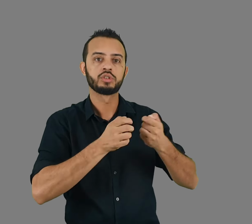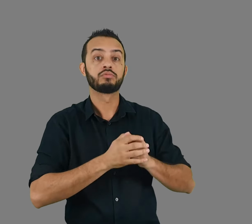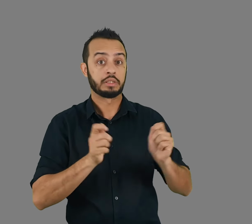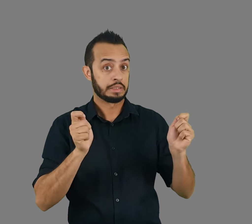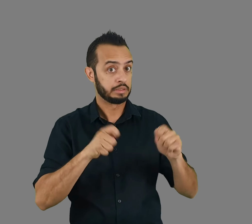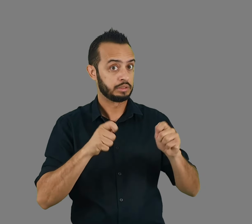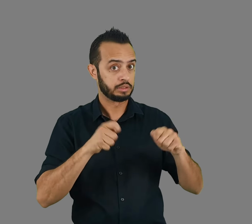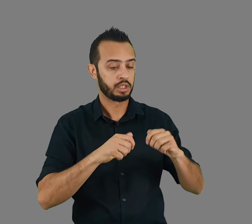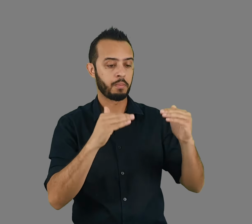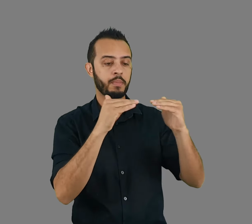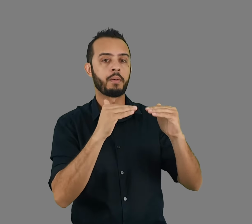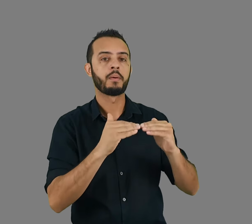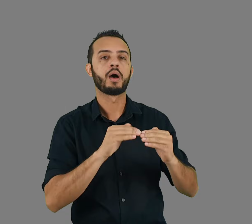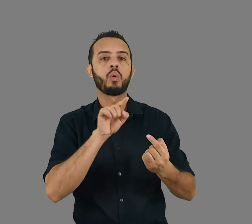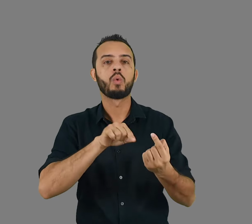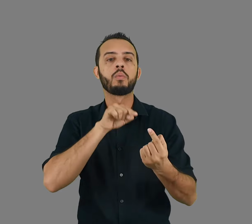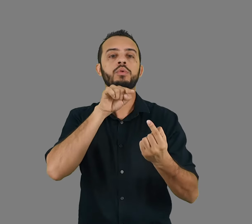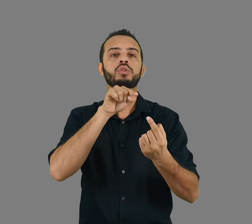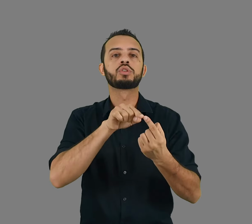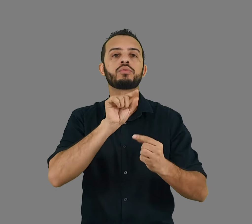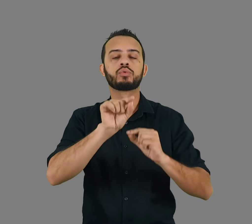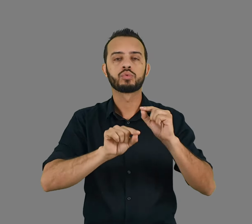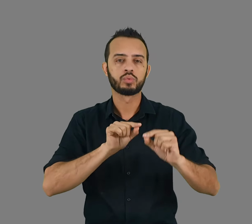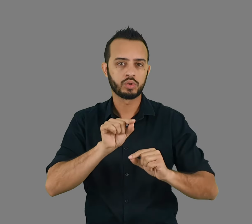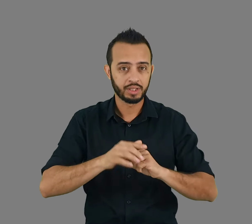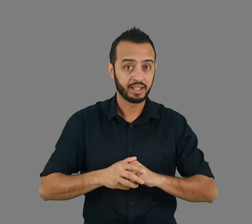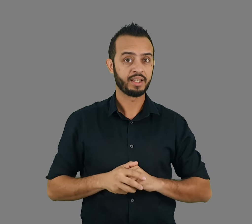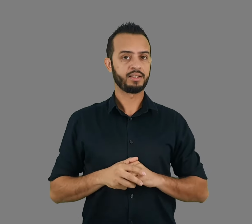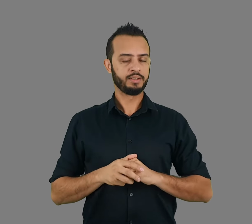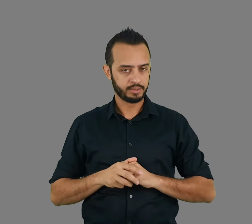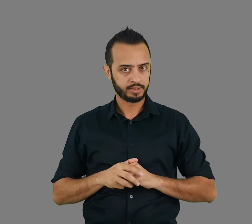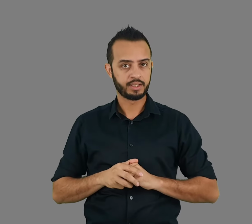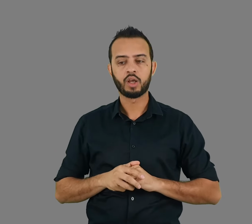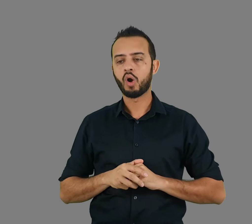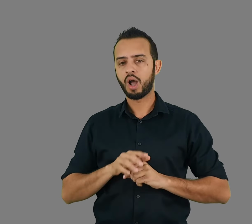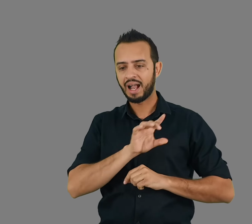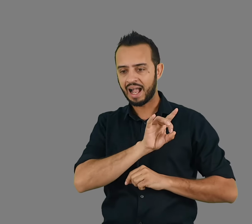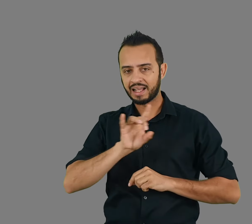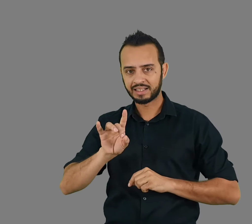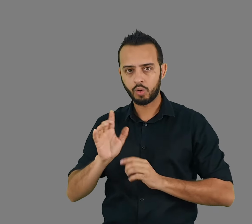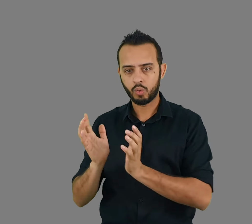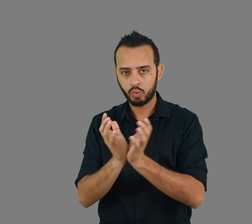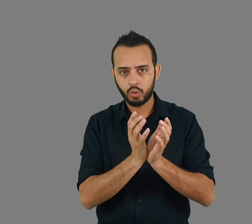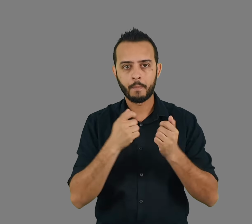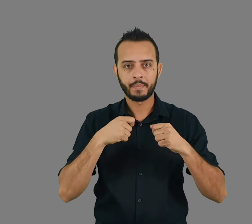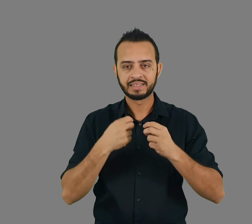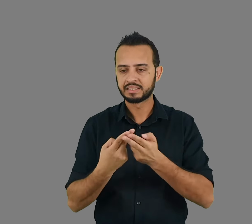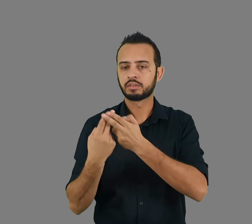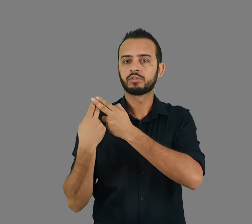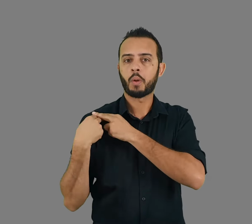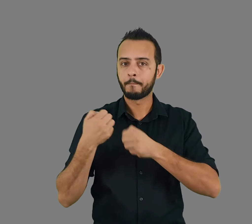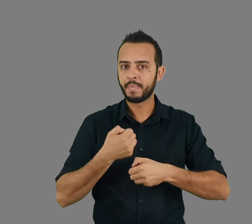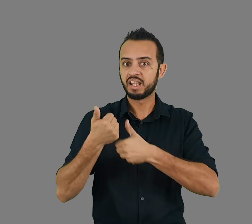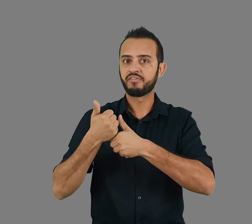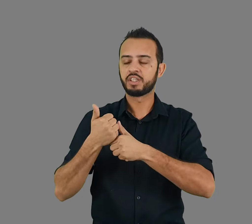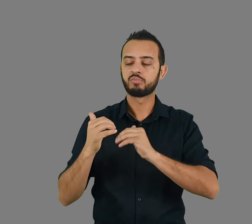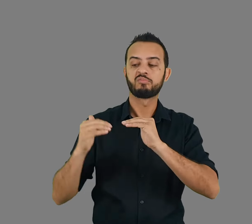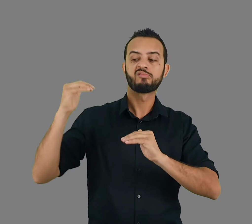suficientes a coibir a obtenção de forma individual ou coletiva de benefícios ou vantagens,